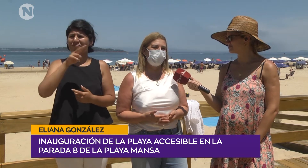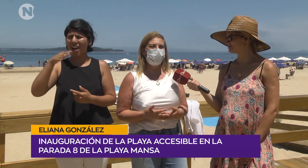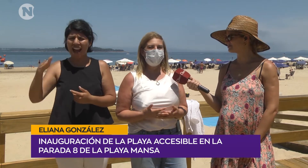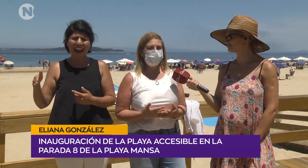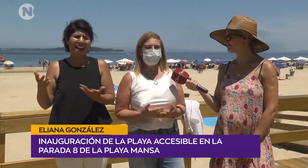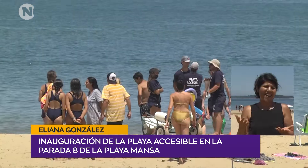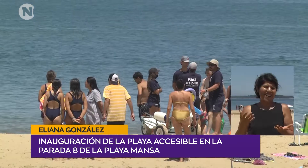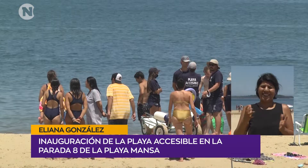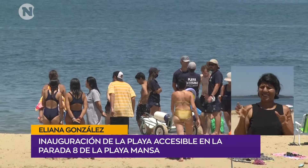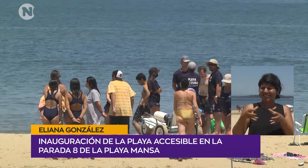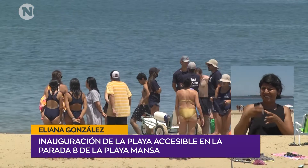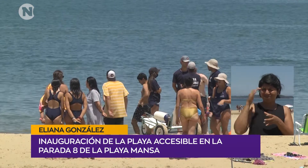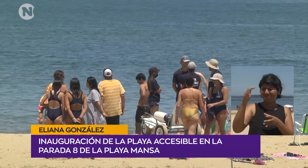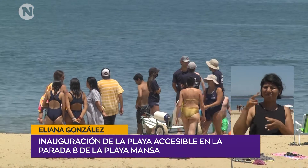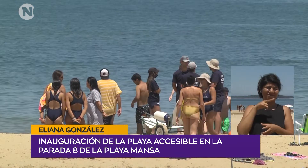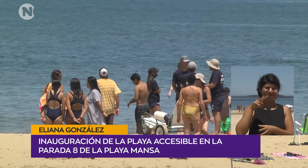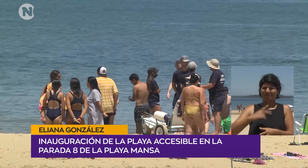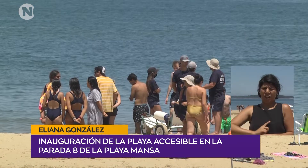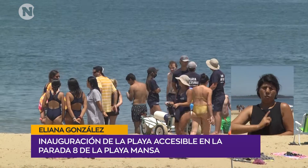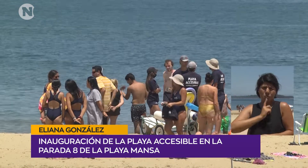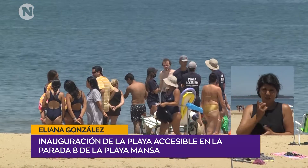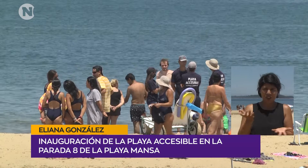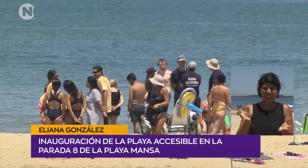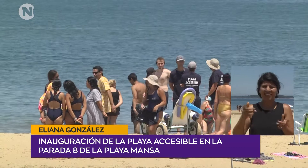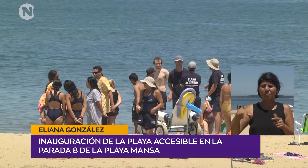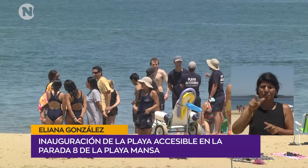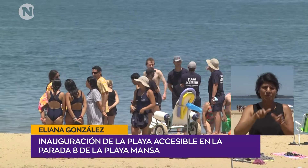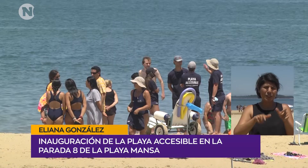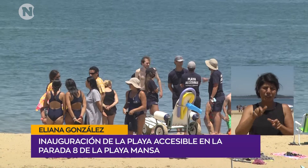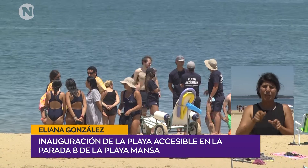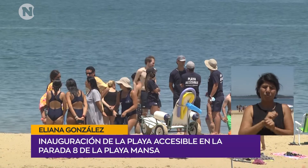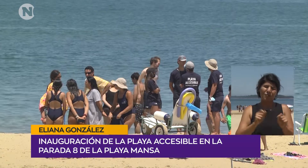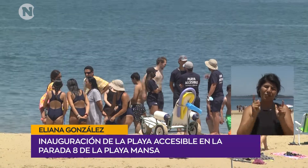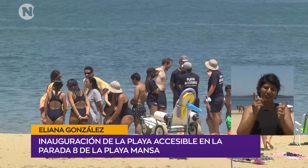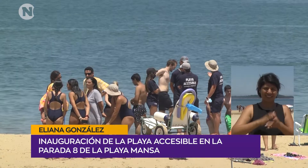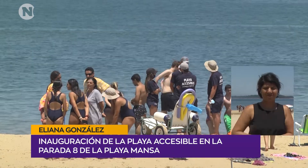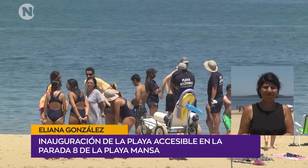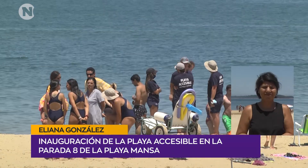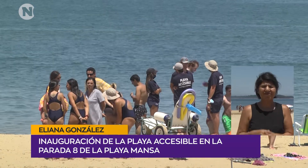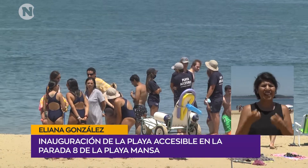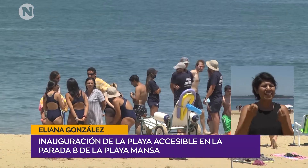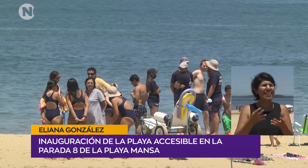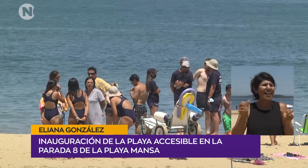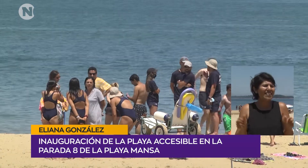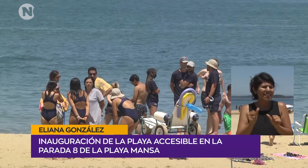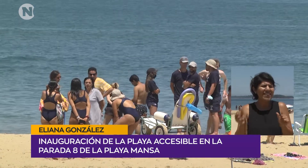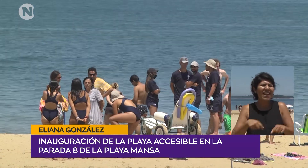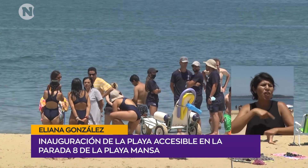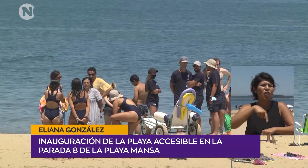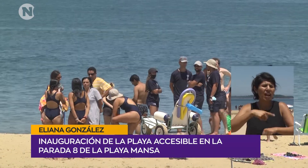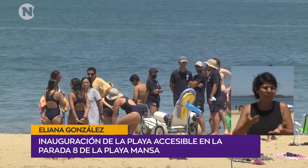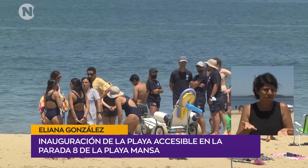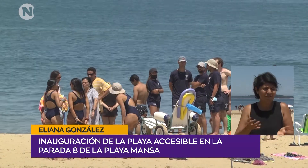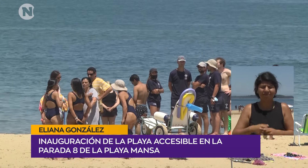del equipo y muy feliz que todas estas personas puedan disfrutar. ¿Cómo se van a estar realizando las actividades? ¿En qué horario se va a brindar este